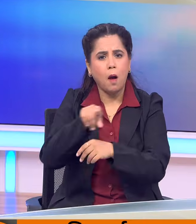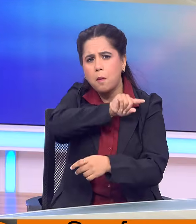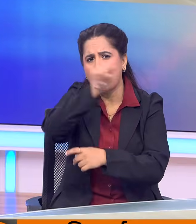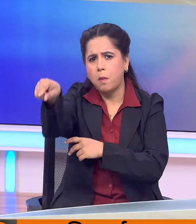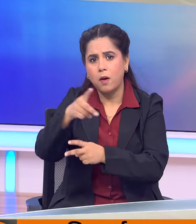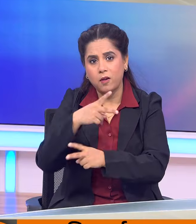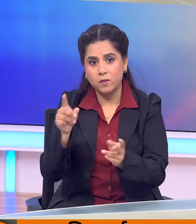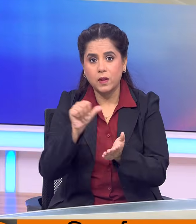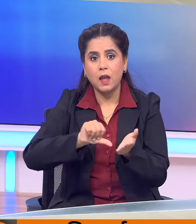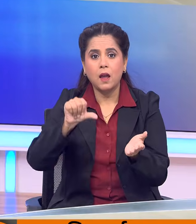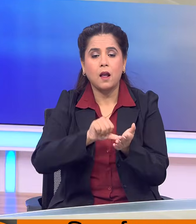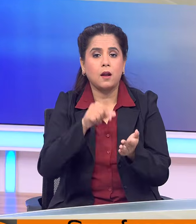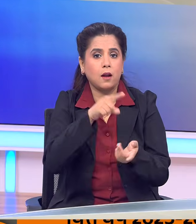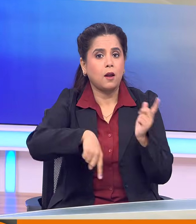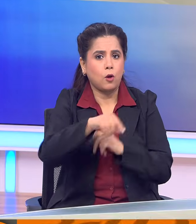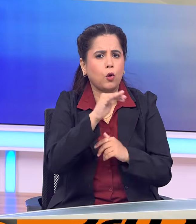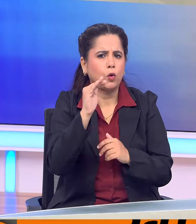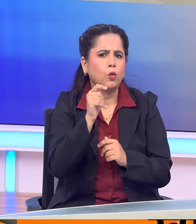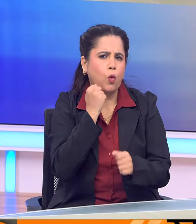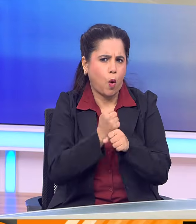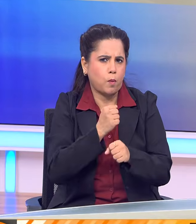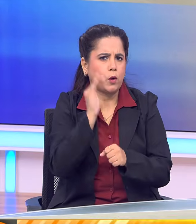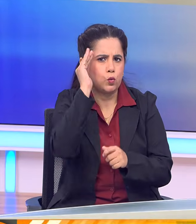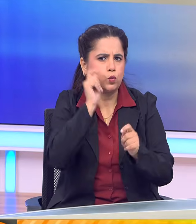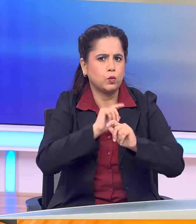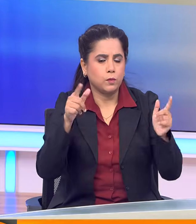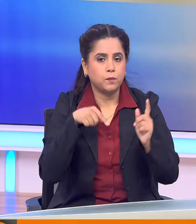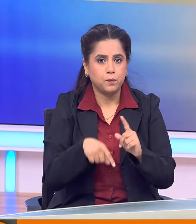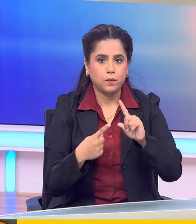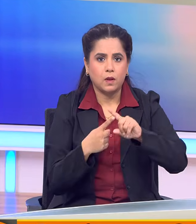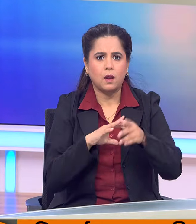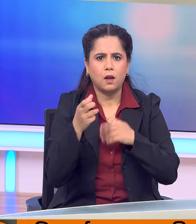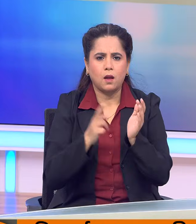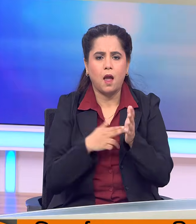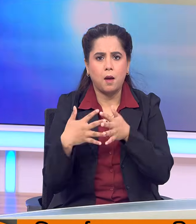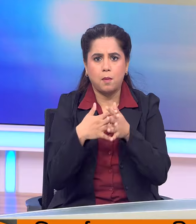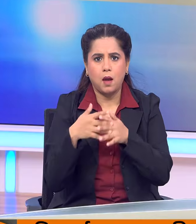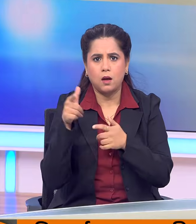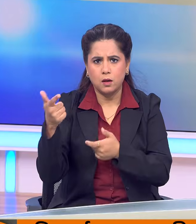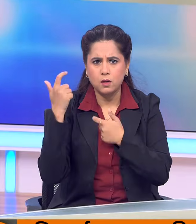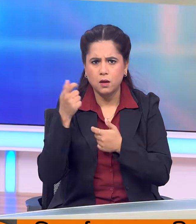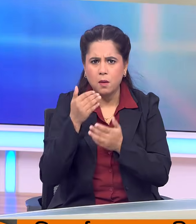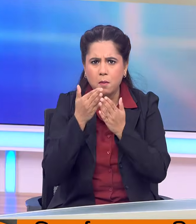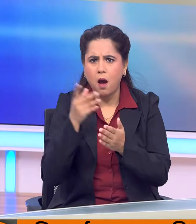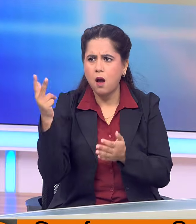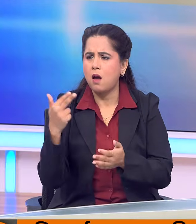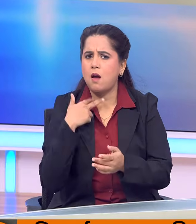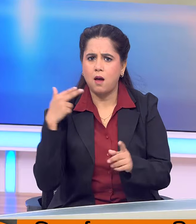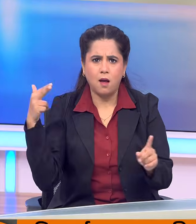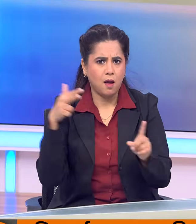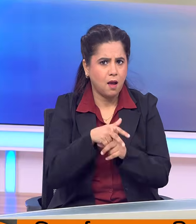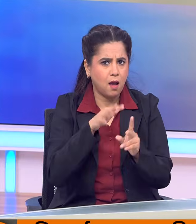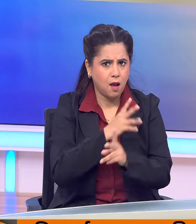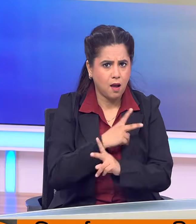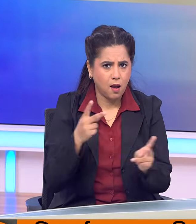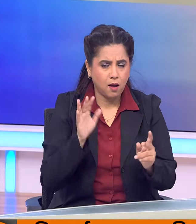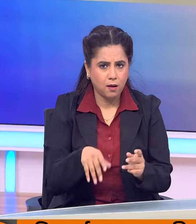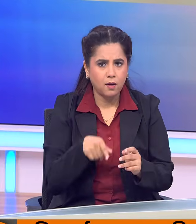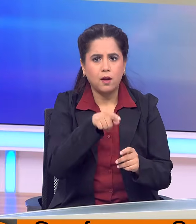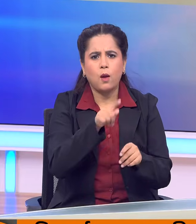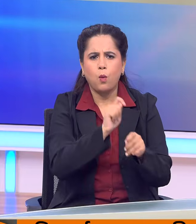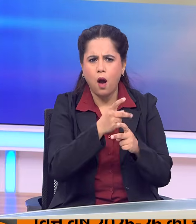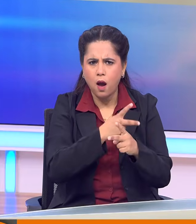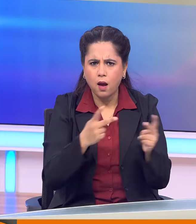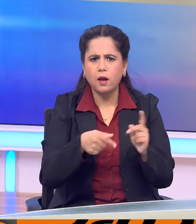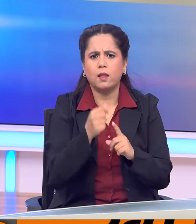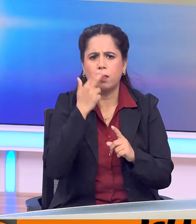मीडिया के मुताबिक तेहरान ने अमेरिकी नौसेना पर समुद्री यातायात में बाधा डालने और व्यावसायिक जहाजों तथा